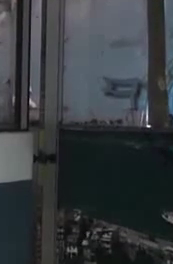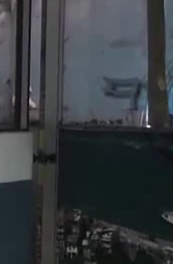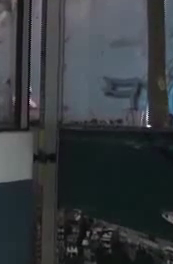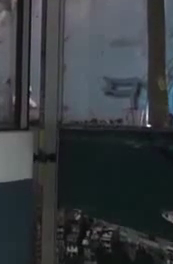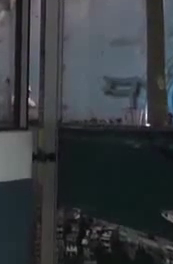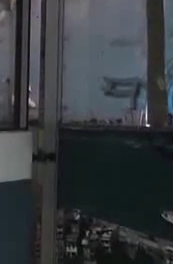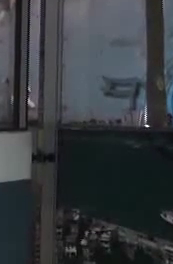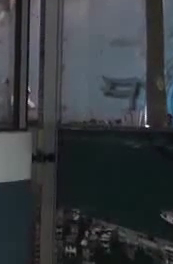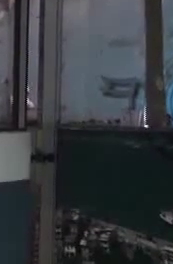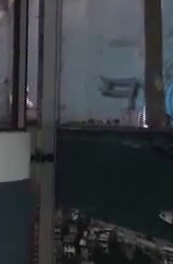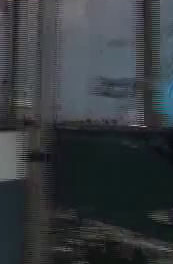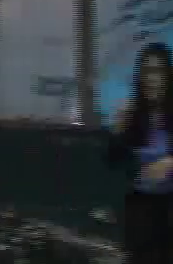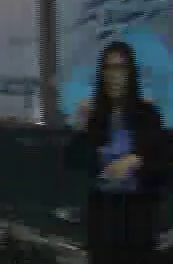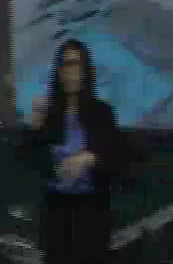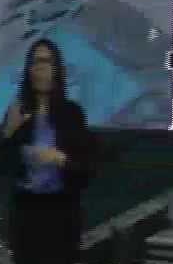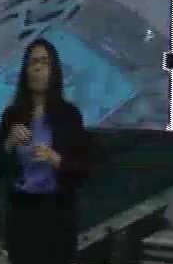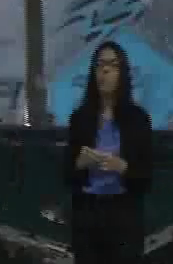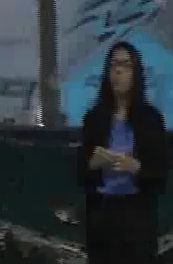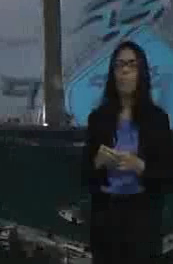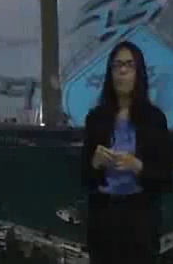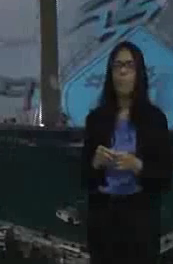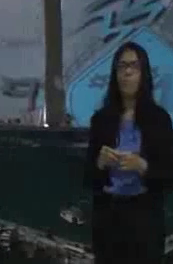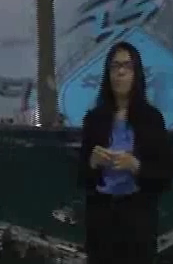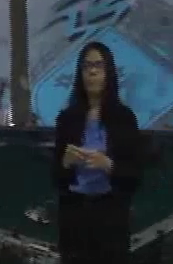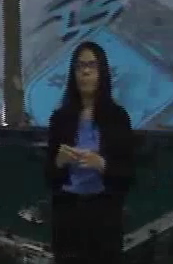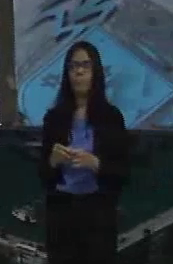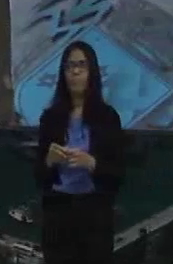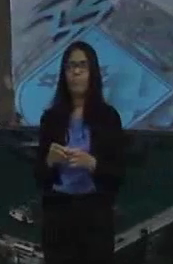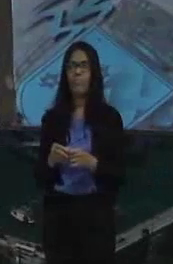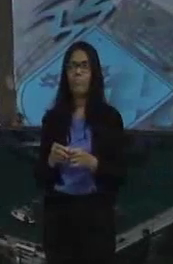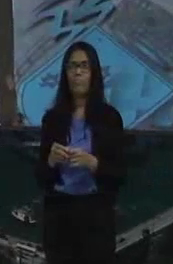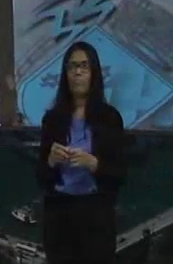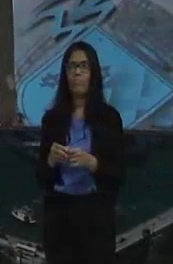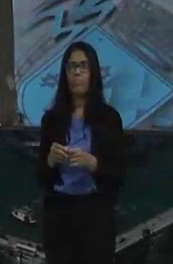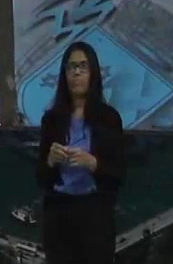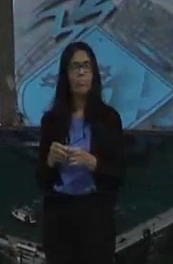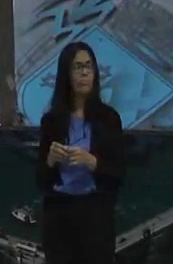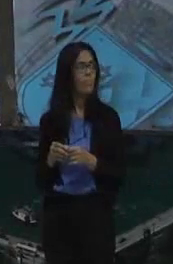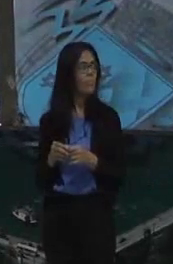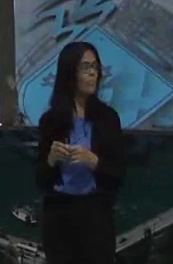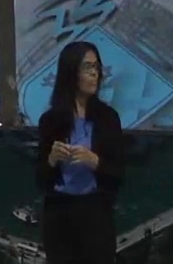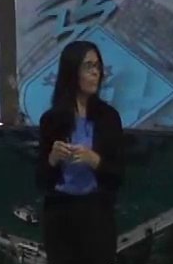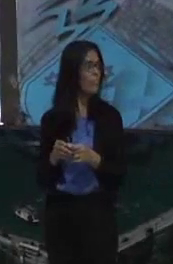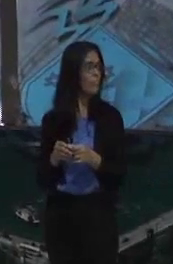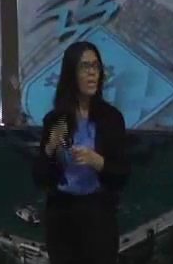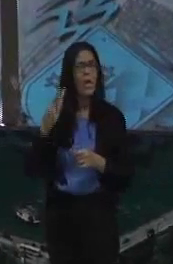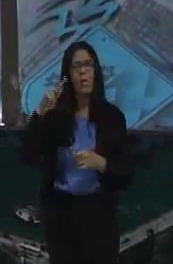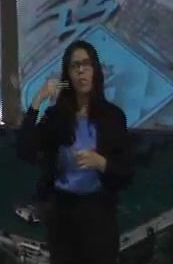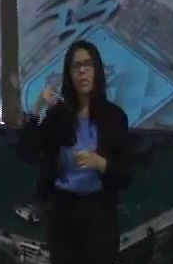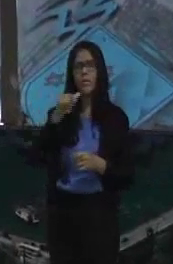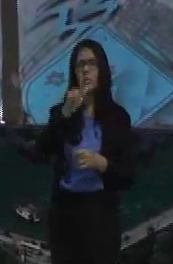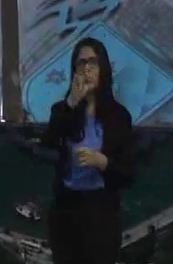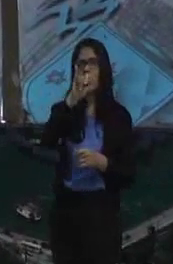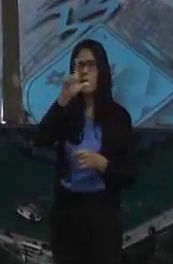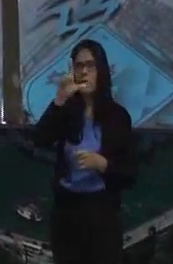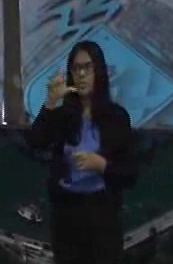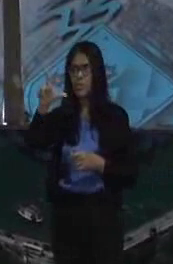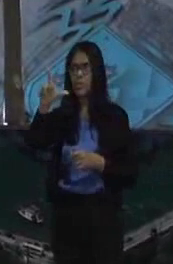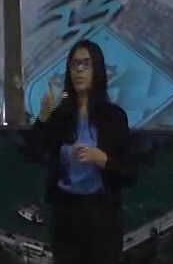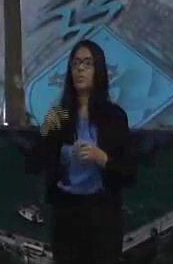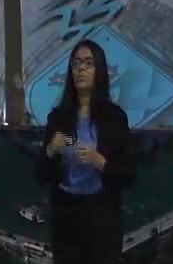Ivo, também ali o nosso vereador, o Gil Gomes,